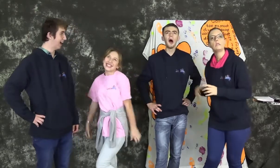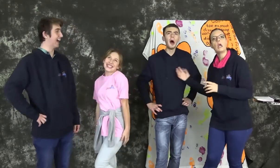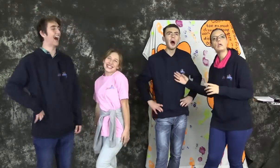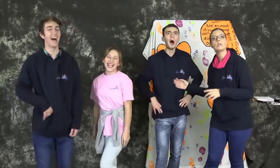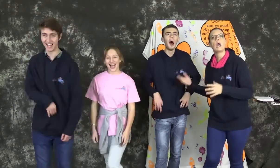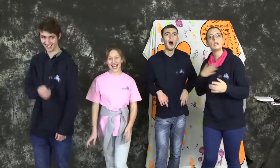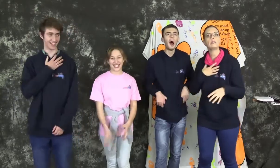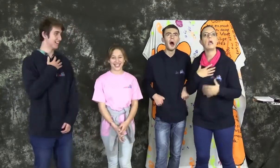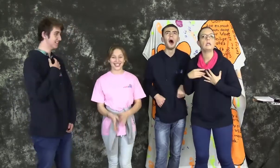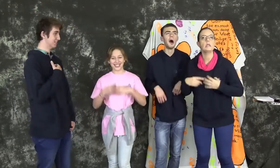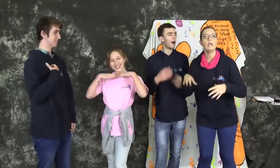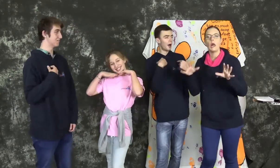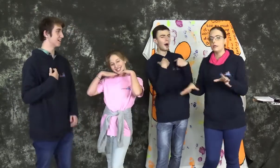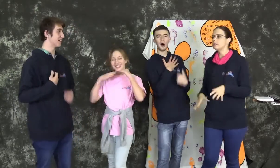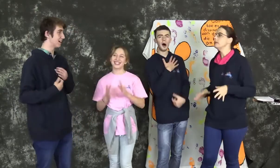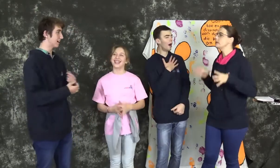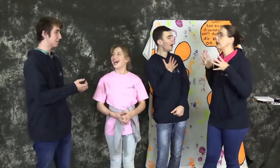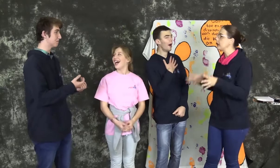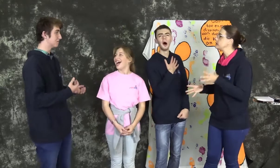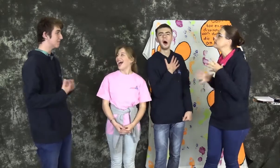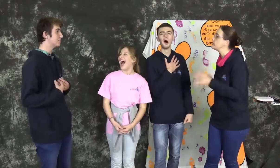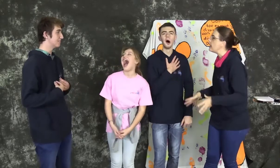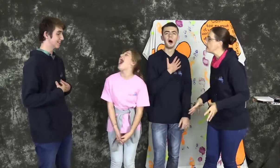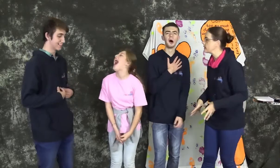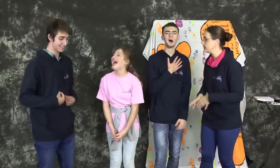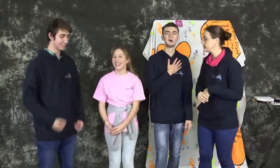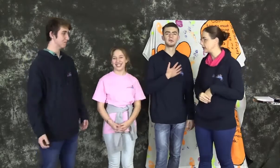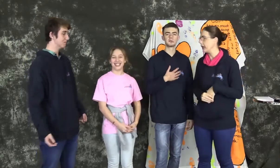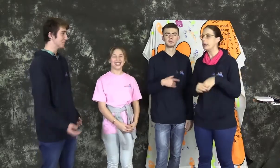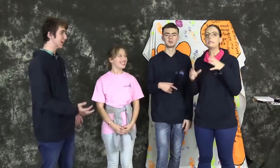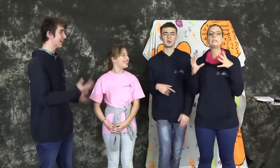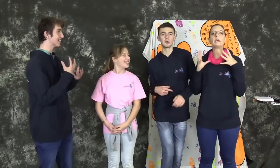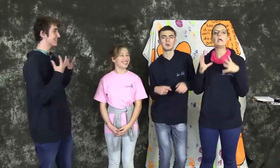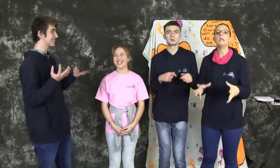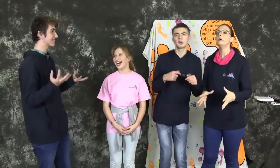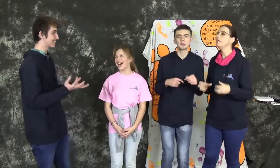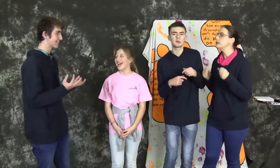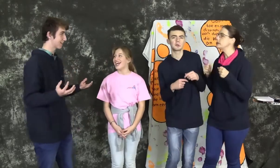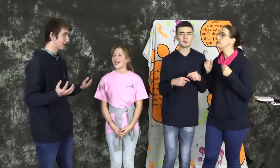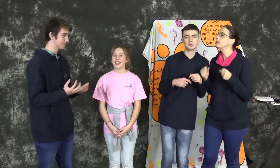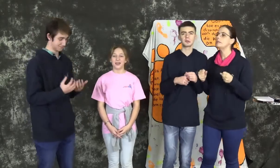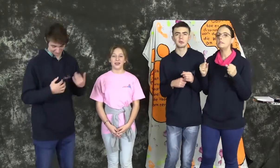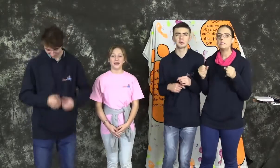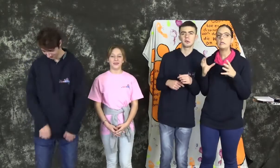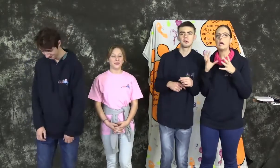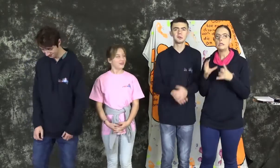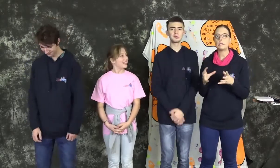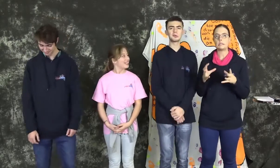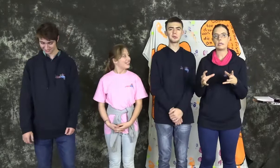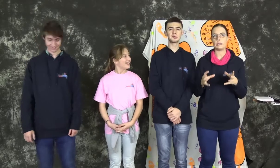Cornelia goed, het eigenlijk van haar niet. So ons gaan schaaf. So ons moet altijd